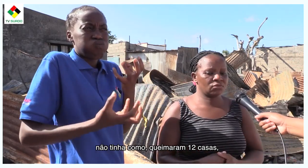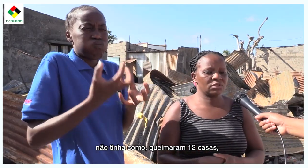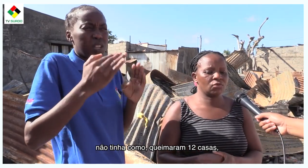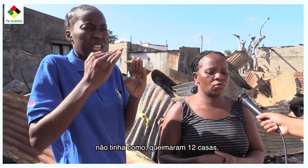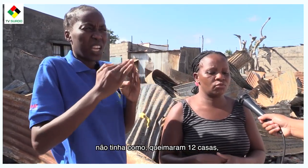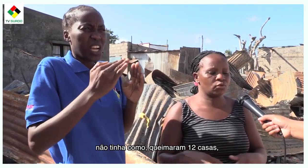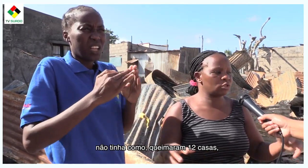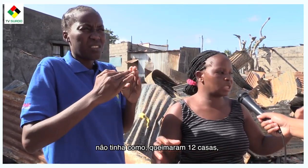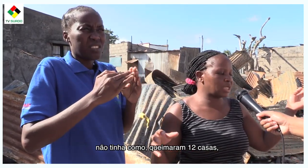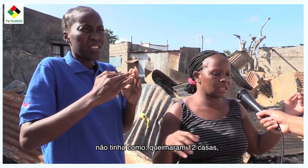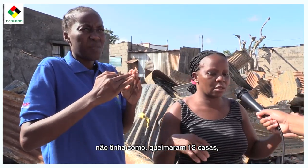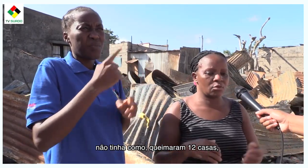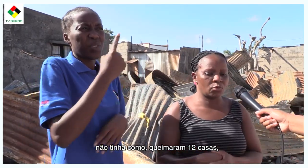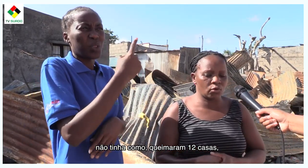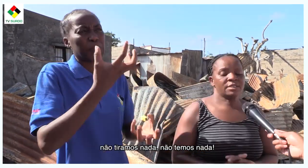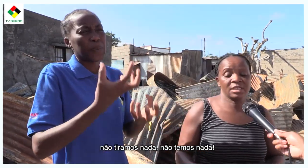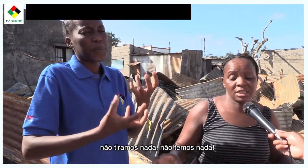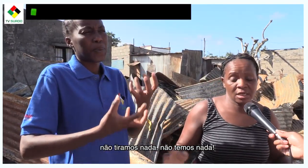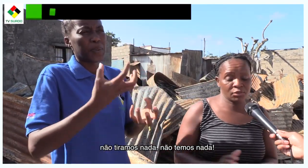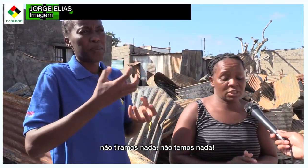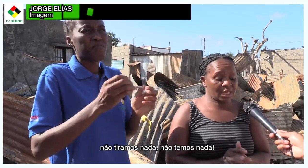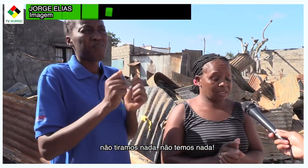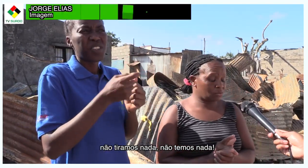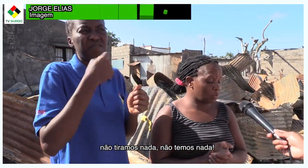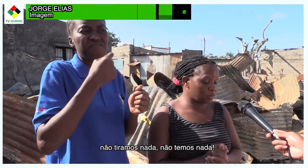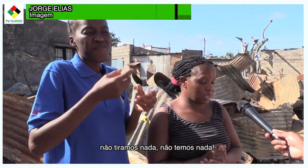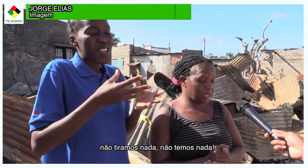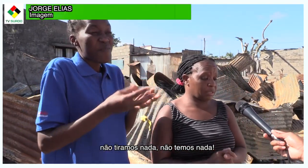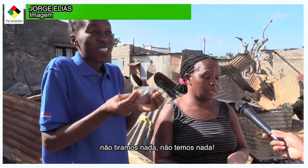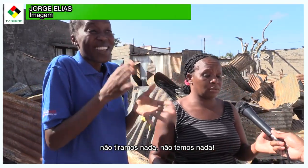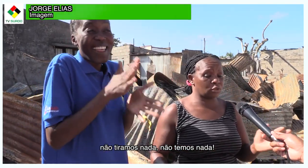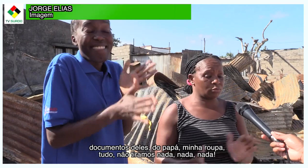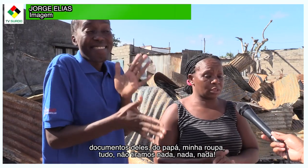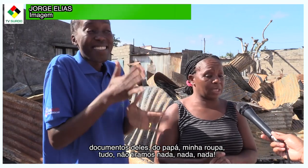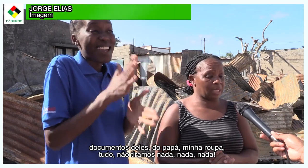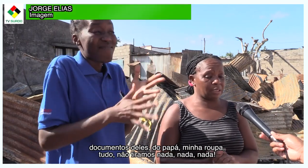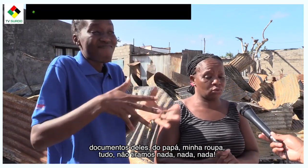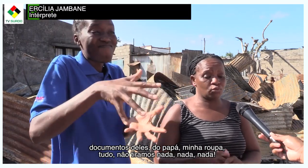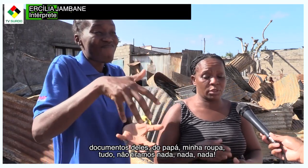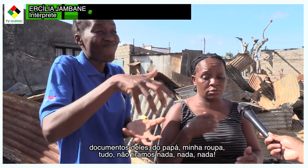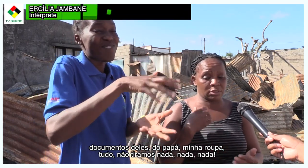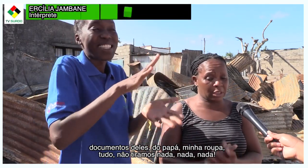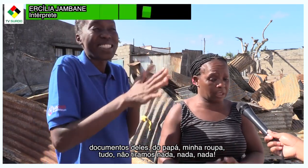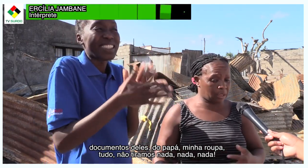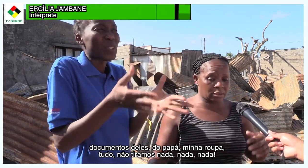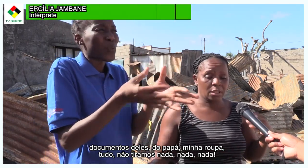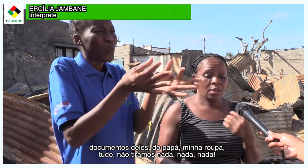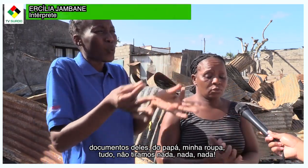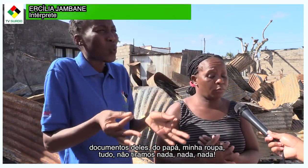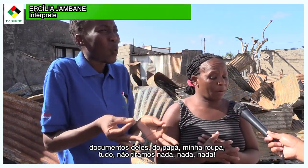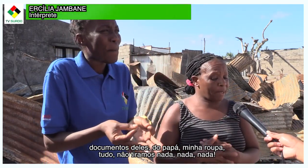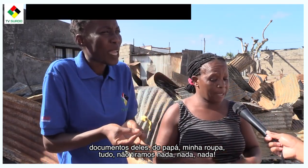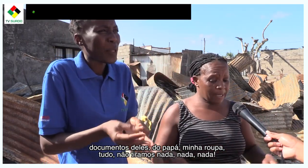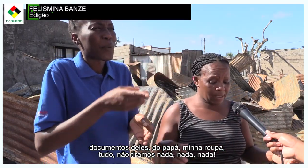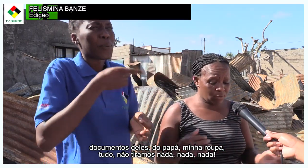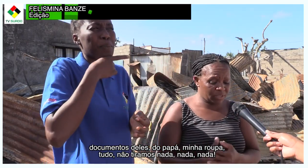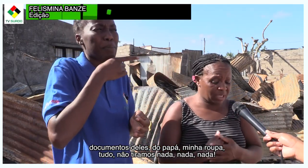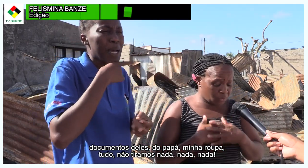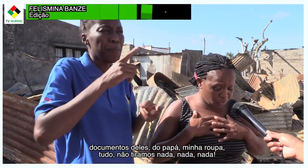casas, não tinha como 12 casas queimou. Nem tiramos nada, não temos nada, não temos nada, documentos deles, do